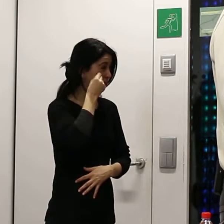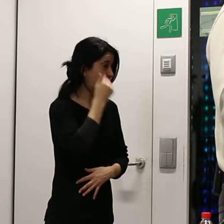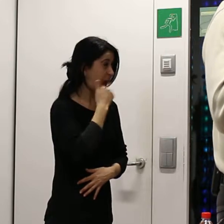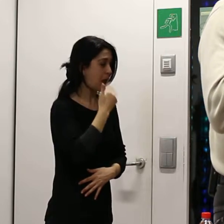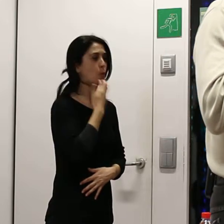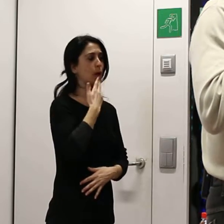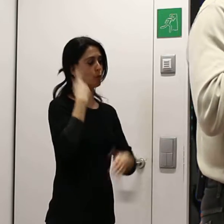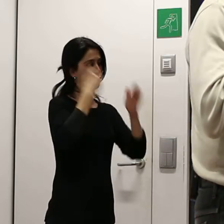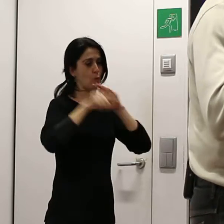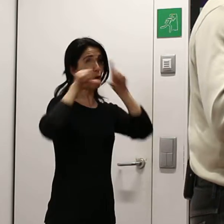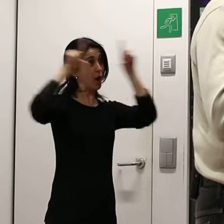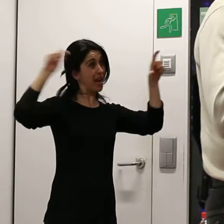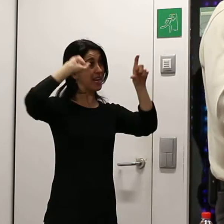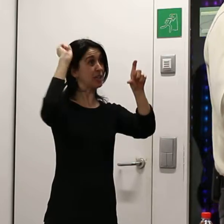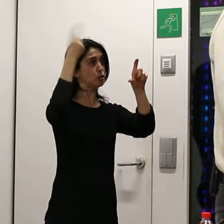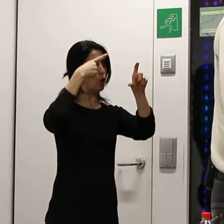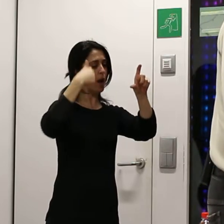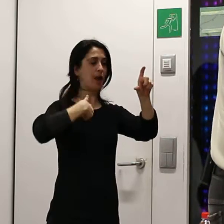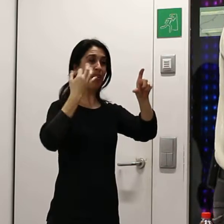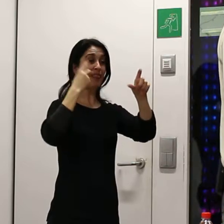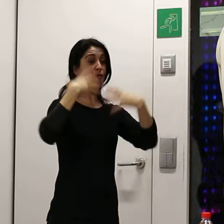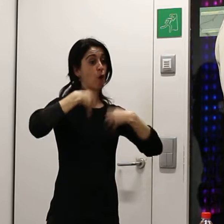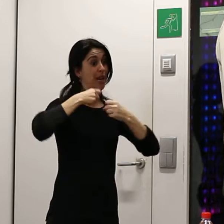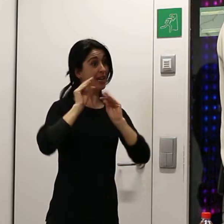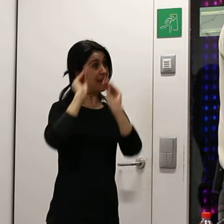debo de pagar por la energía que producen las placas solares.